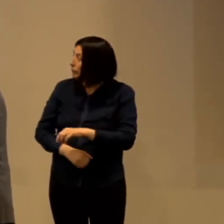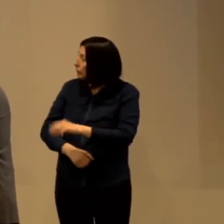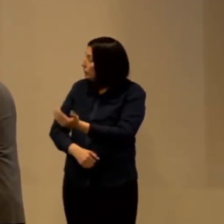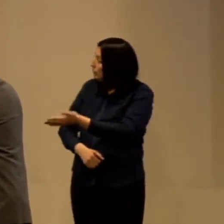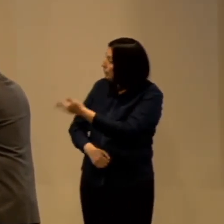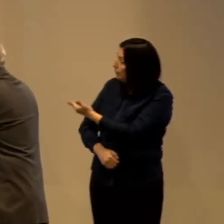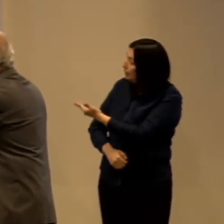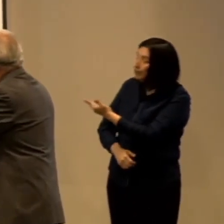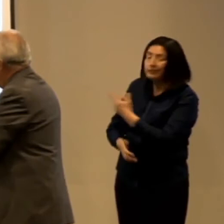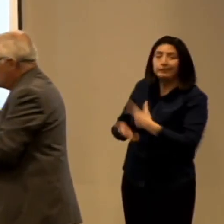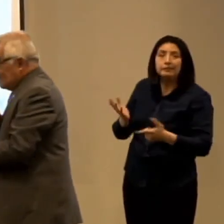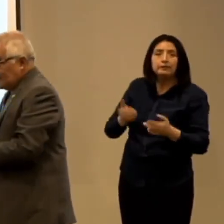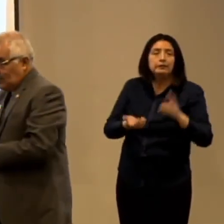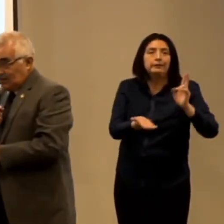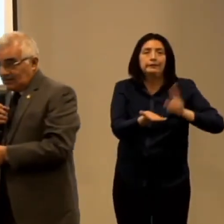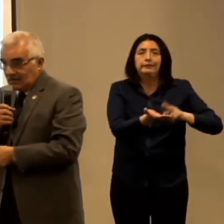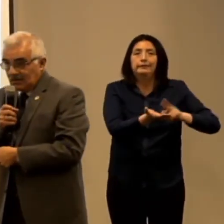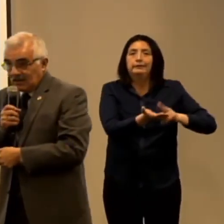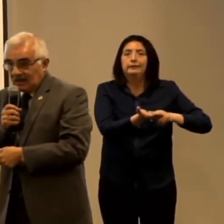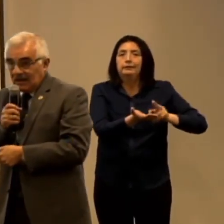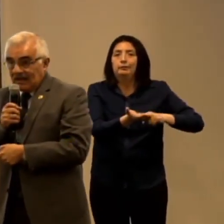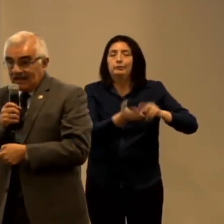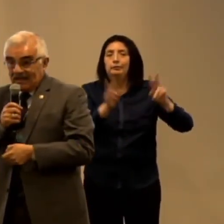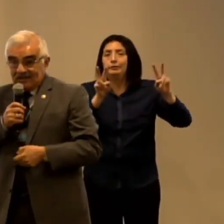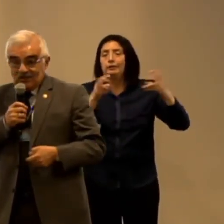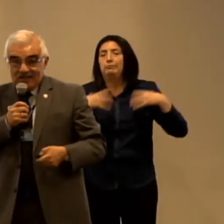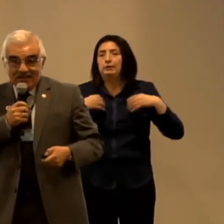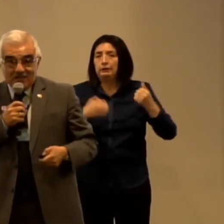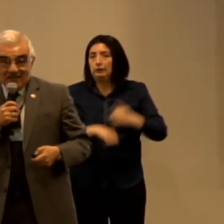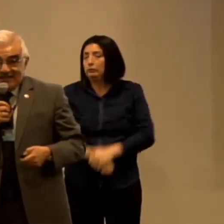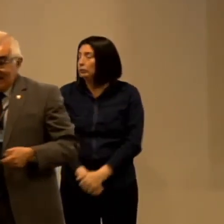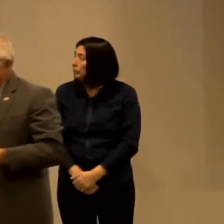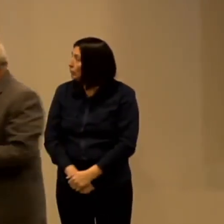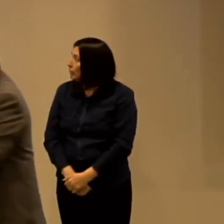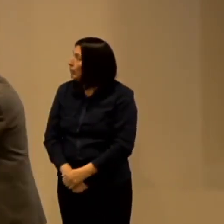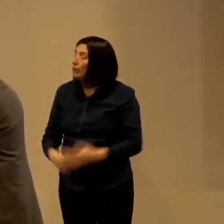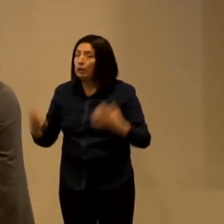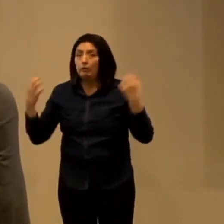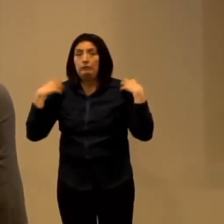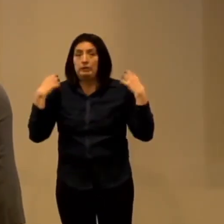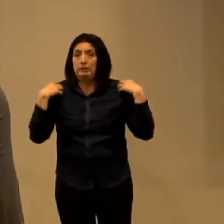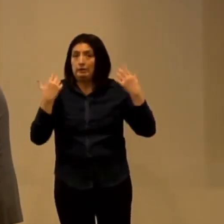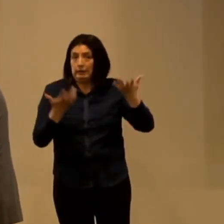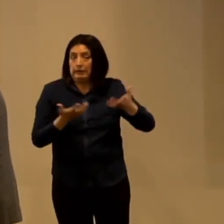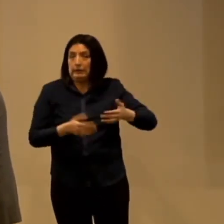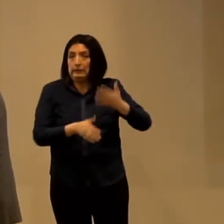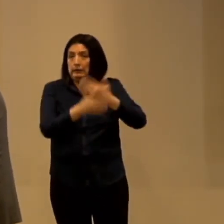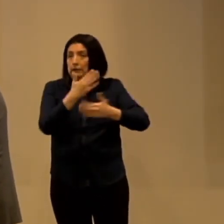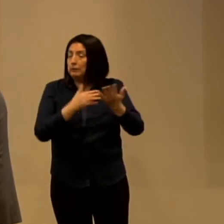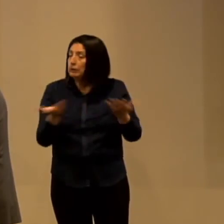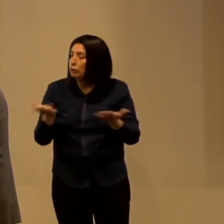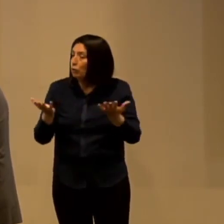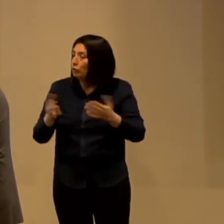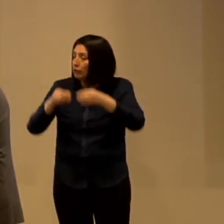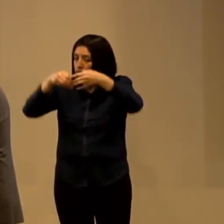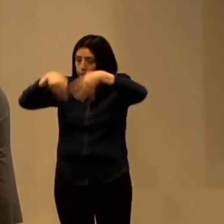de Prestaciones de Aseguramiento en Salud. La Dirección de Discapacidad está en la